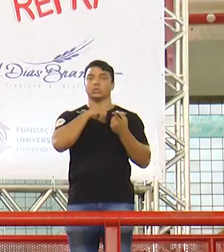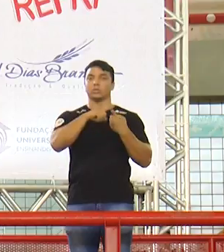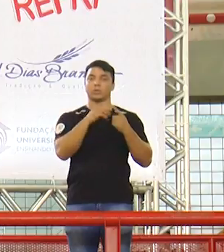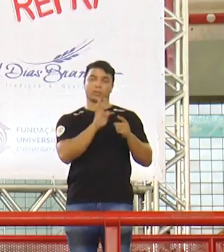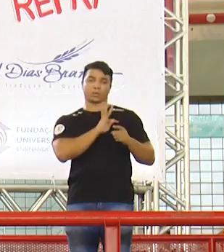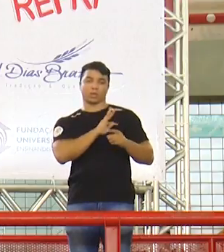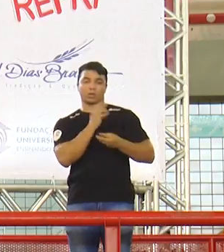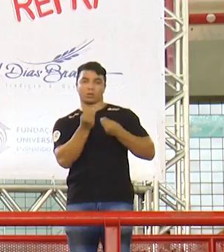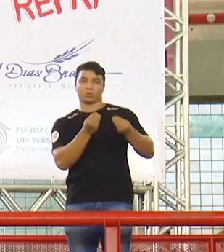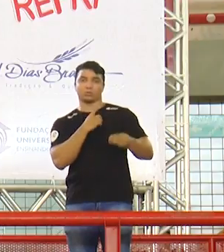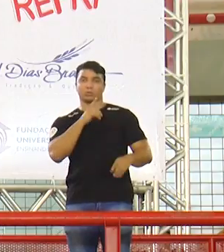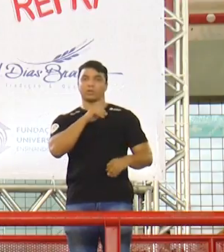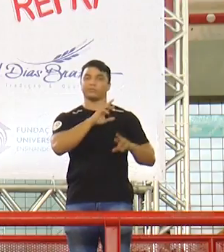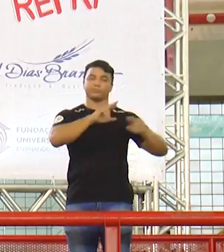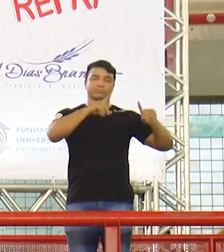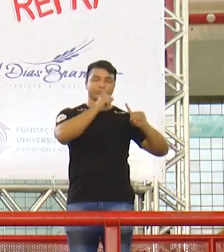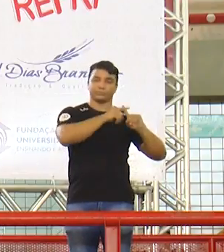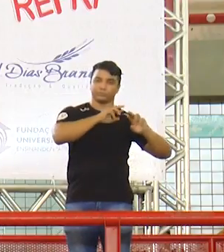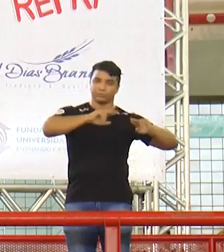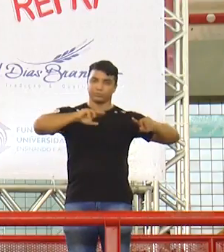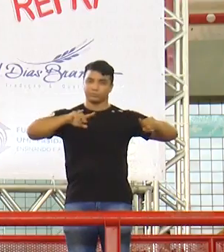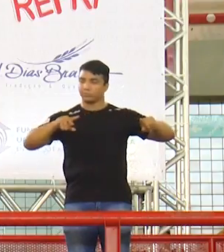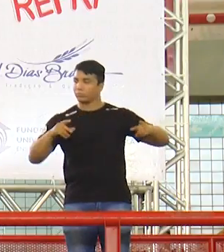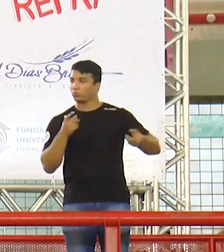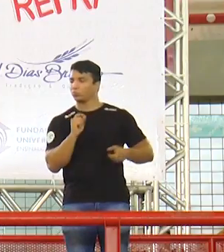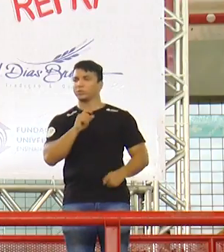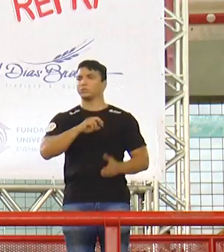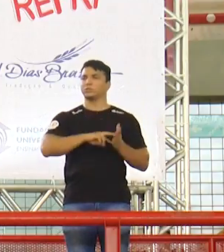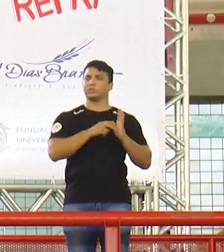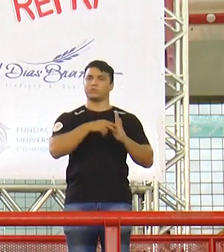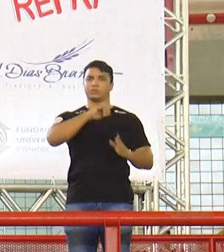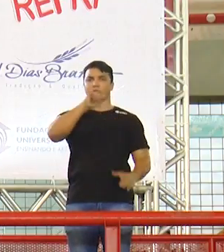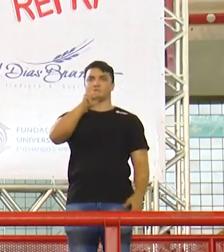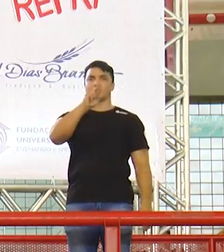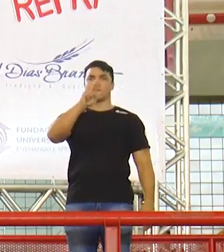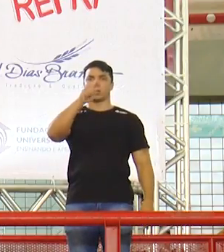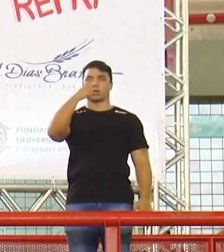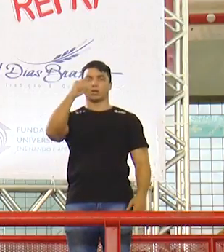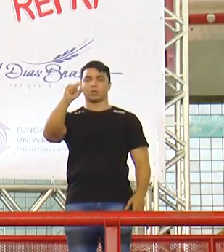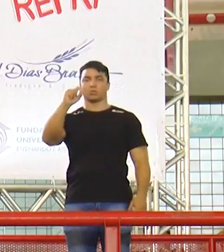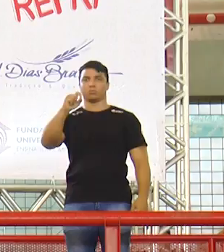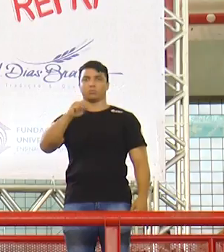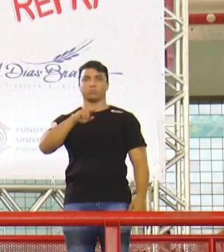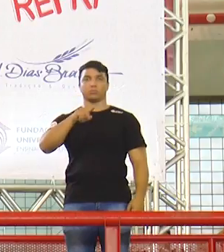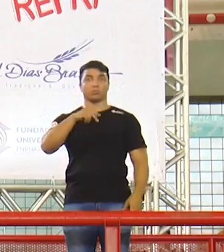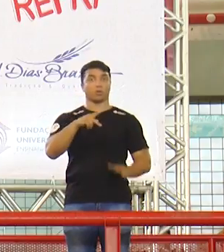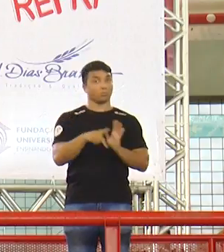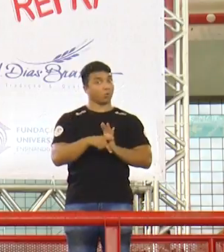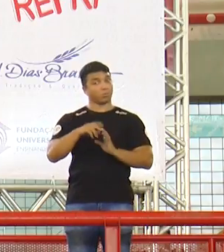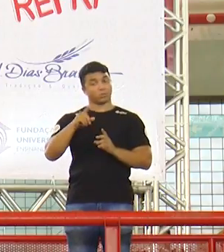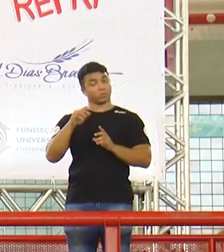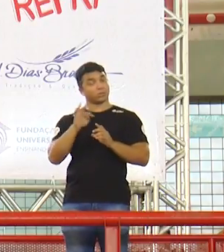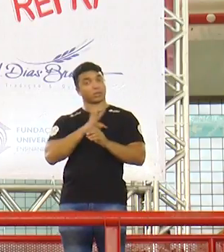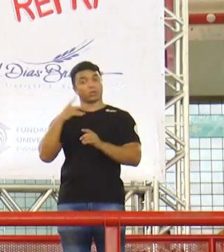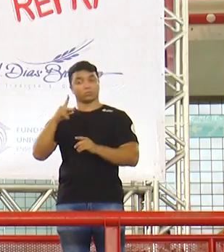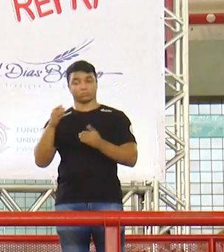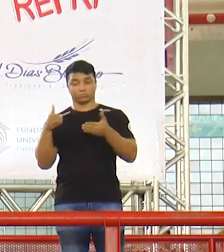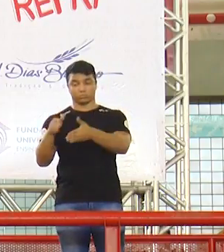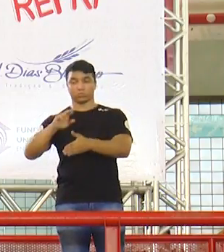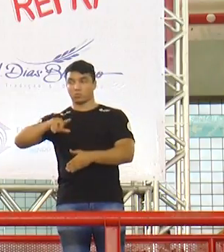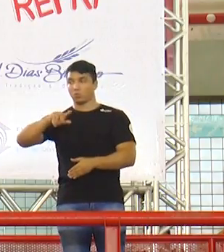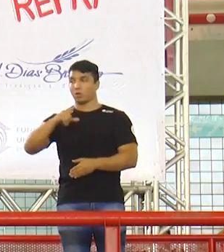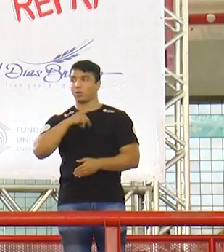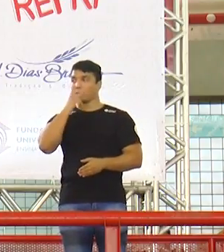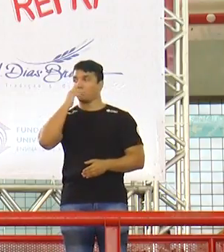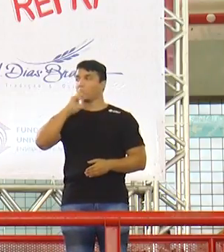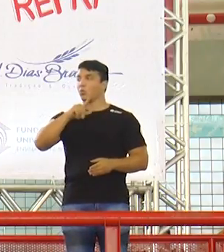técnicos, jargões. Professor, o que é jargão? Jargão não é um termo técnico. Jargão também